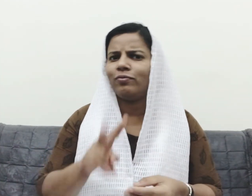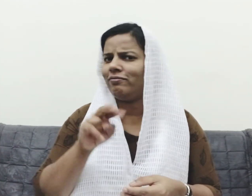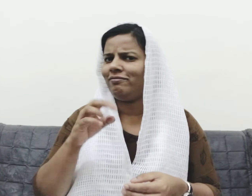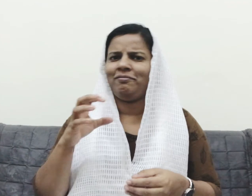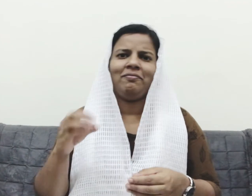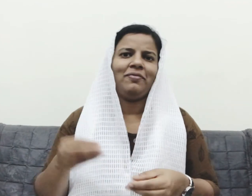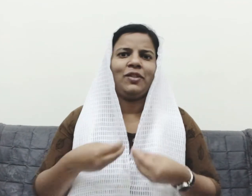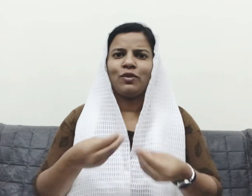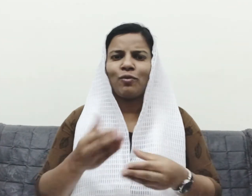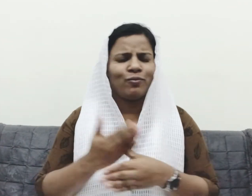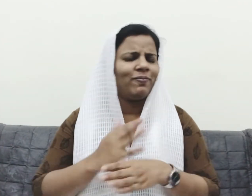നിങ്ങൾ ചെയ്യത്തില്ല.